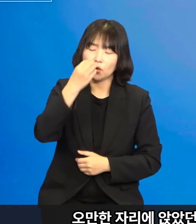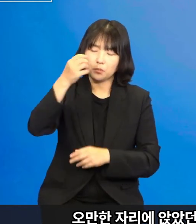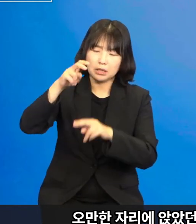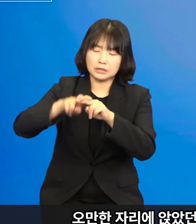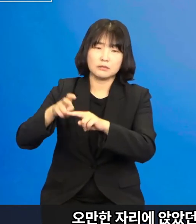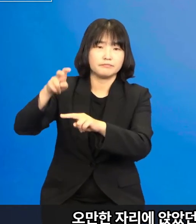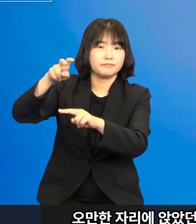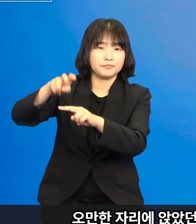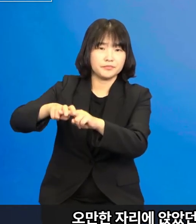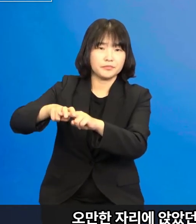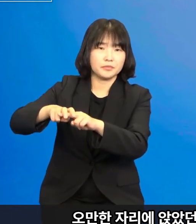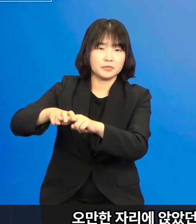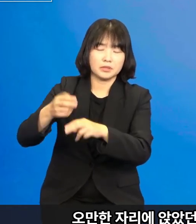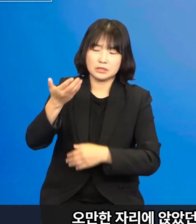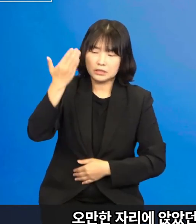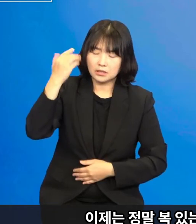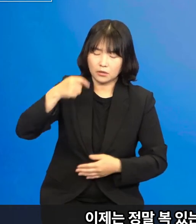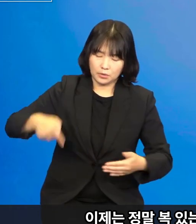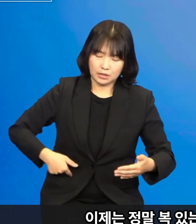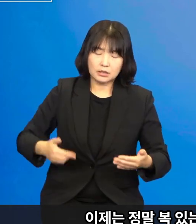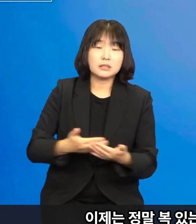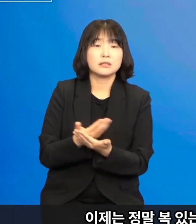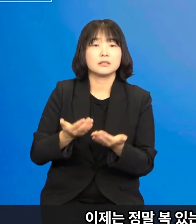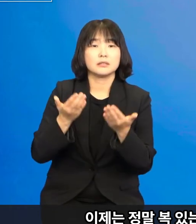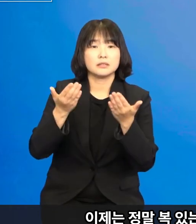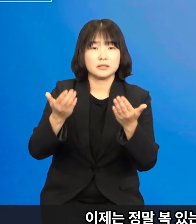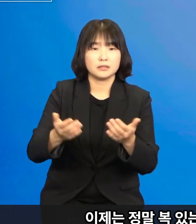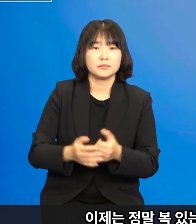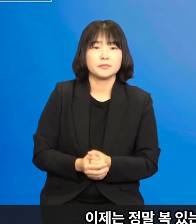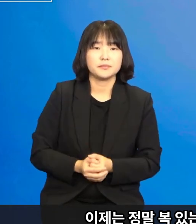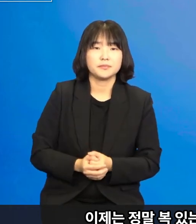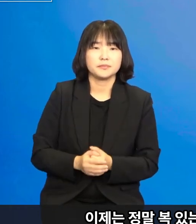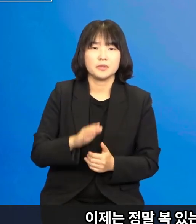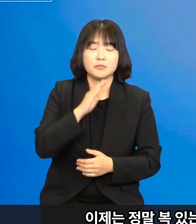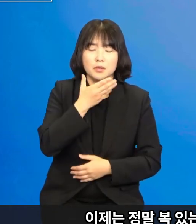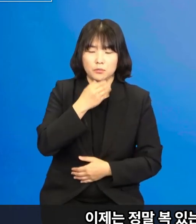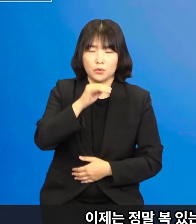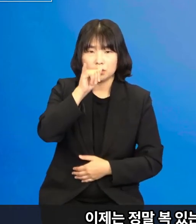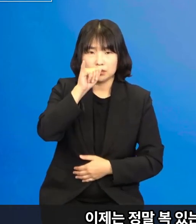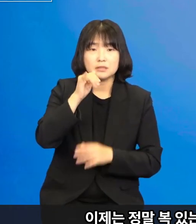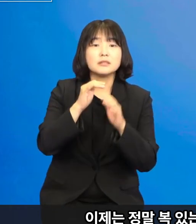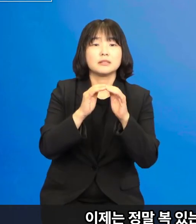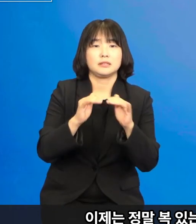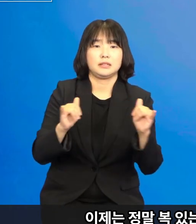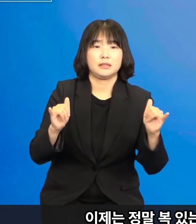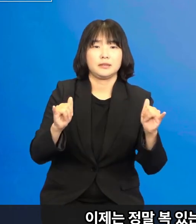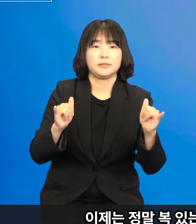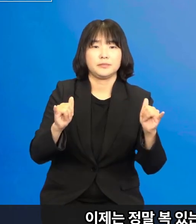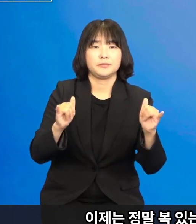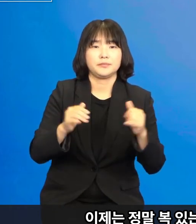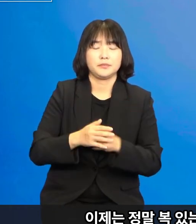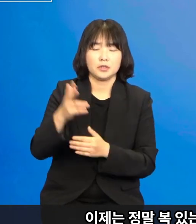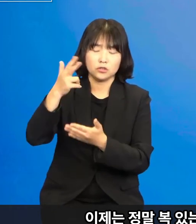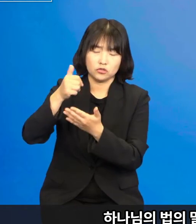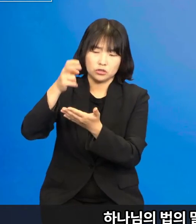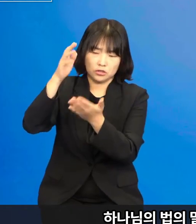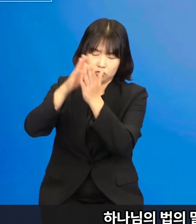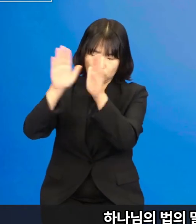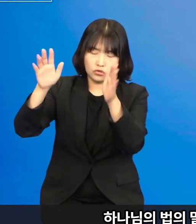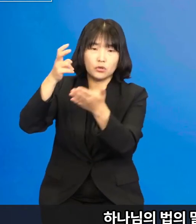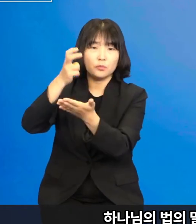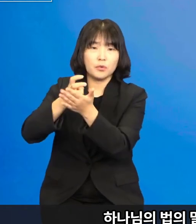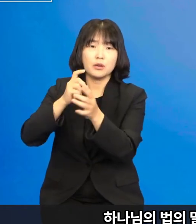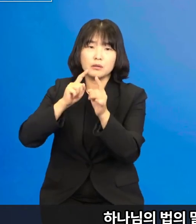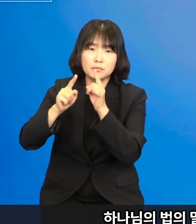앉았던 지난 날을 이 시간 회개합니다. 이제는 정말 복 있는 사람으로 주의 율법의 말씀, 하나님의